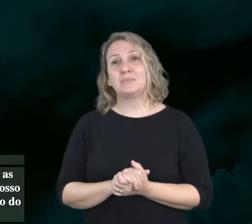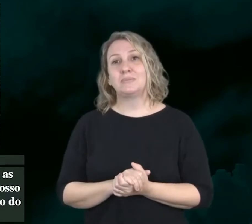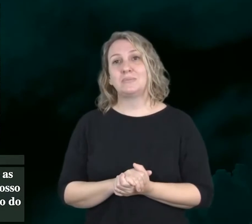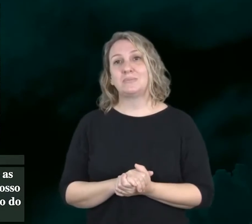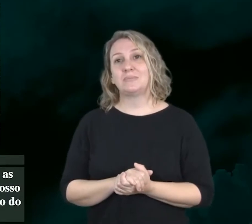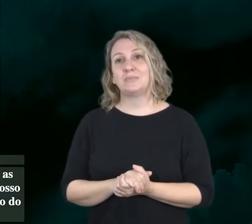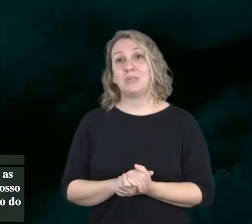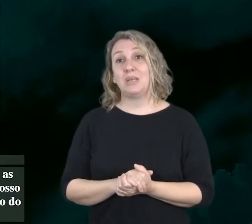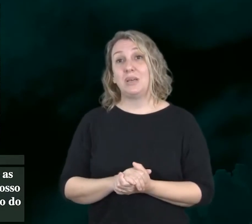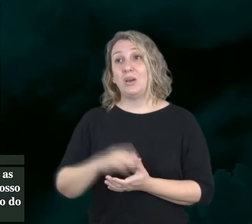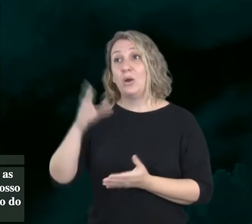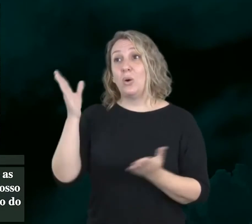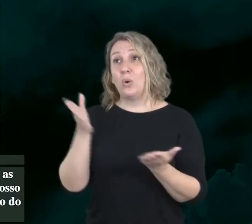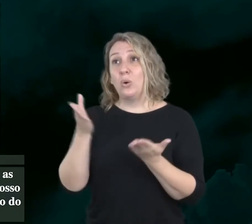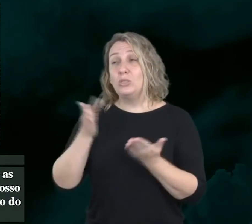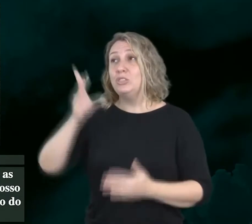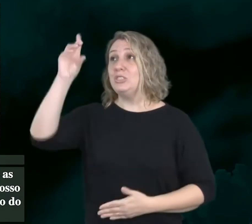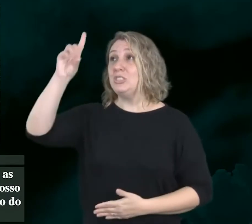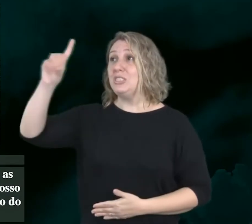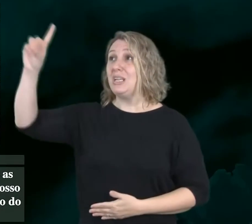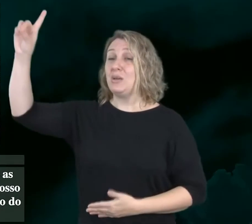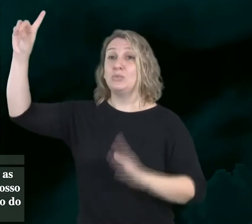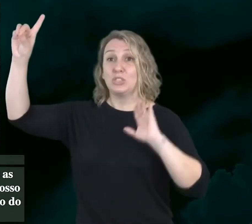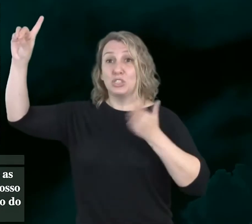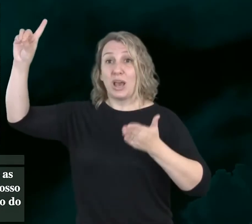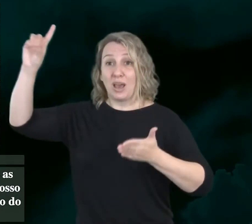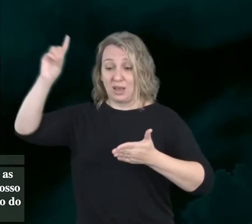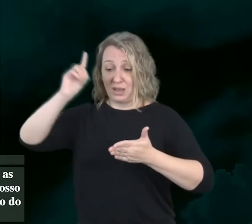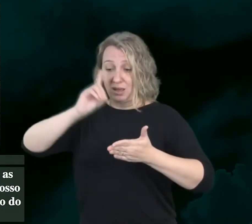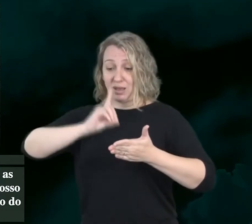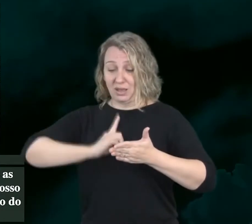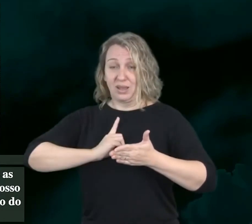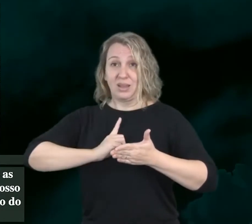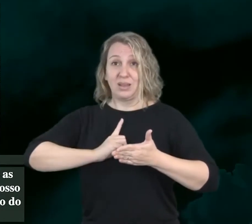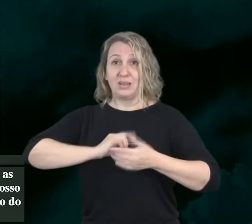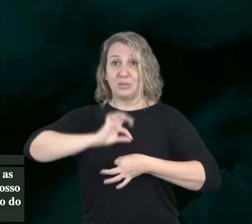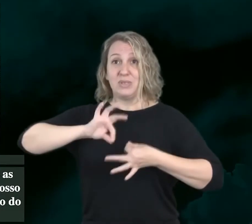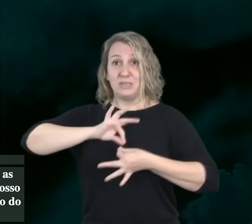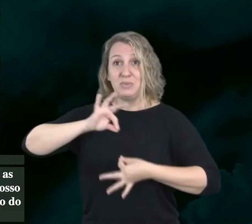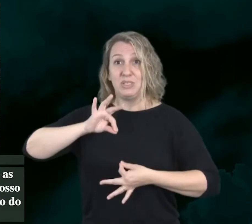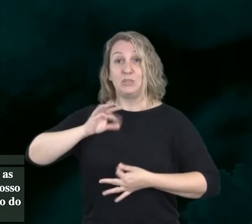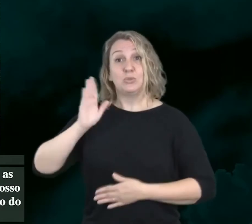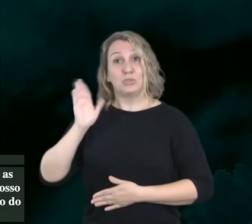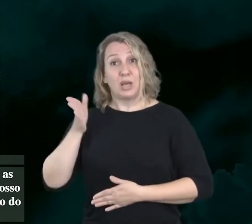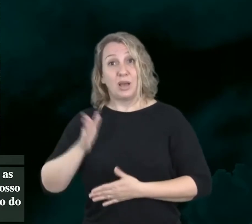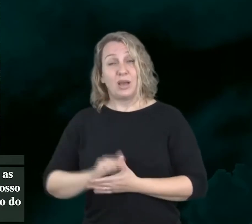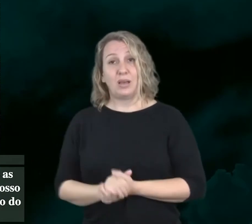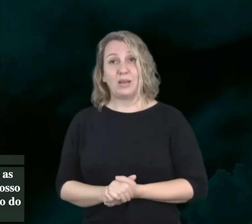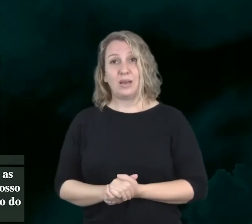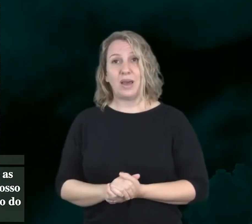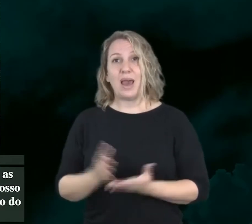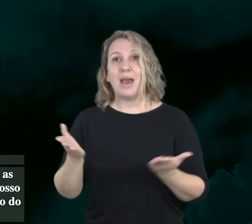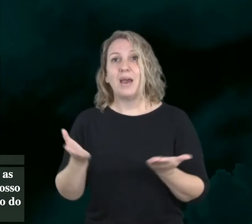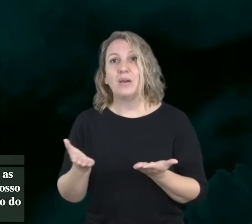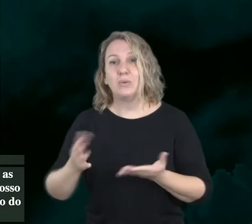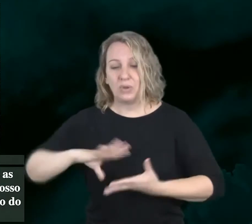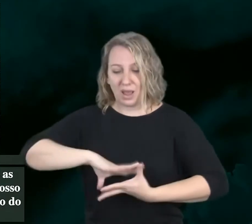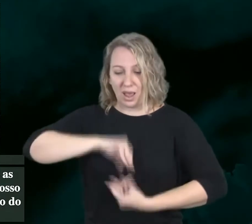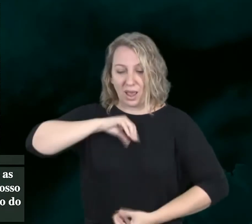Ele está tomando conta da nossa alma, se você permitir, se você permanecer todo o